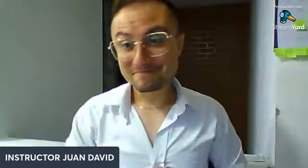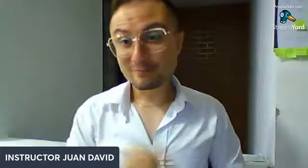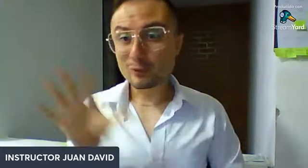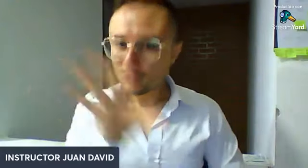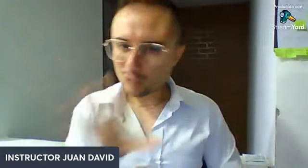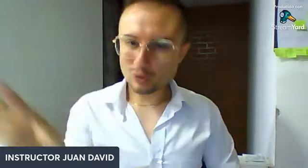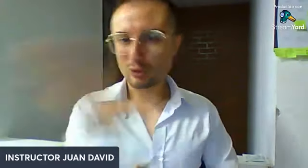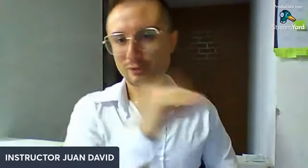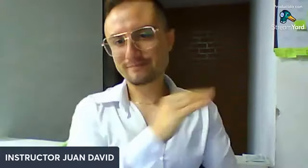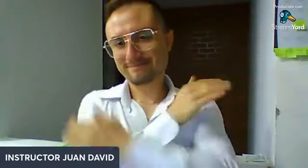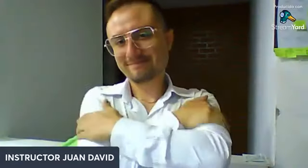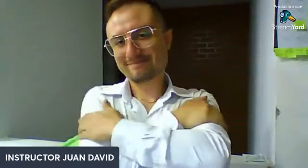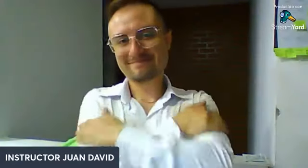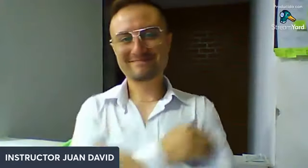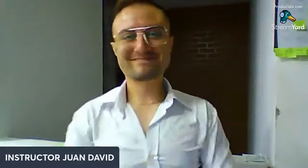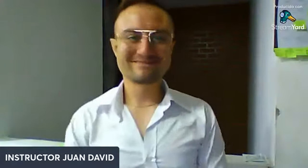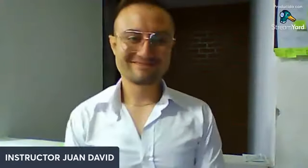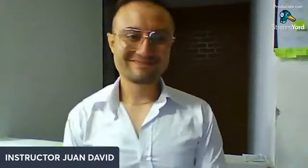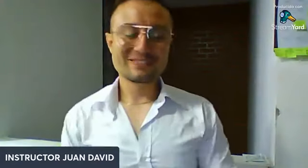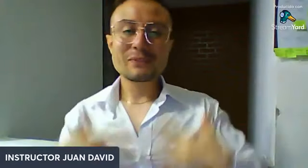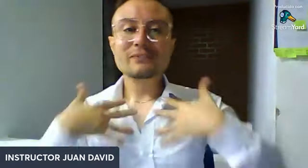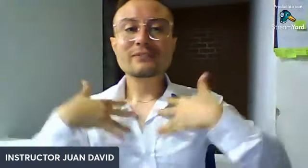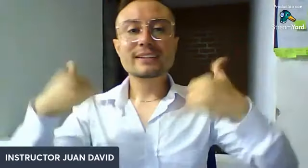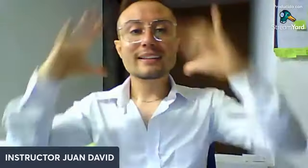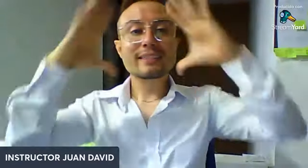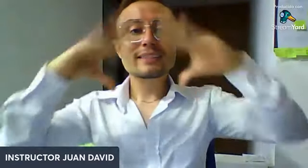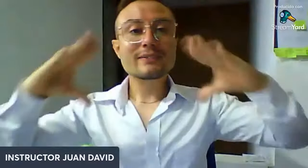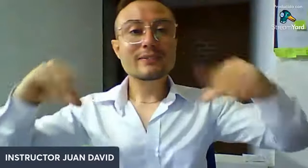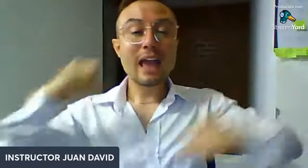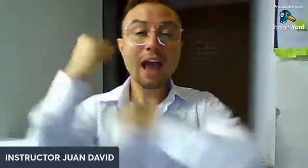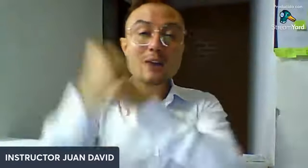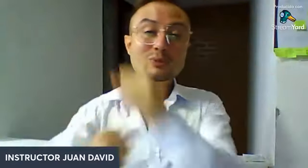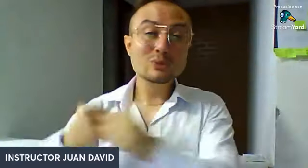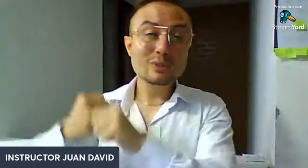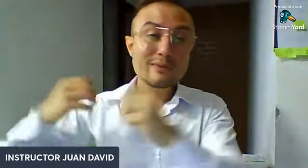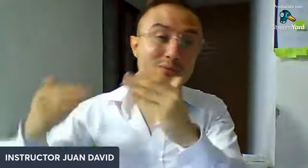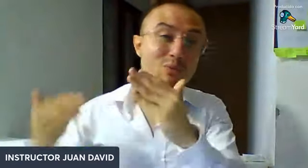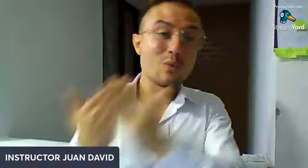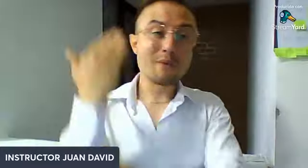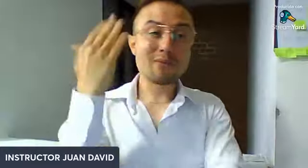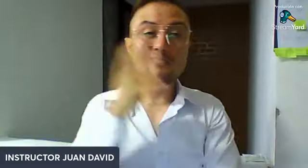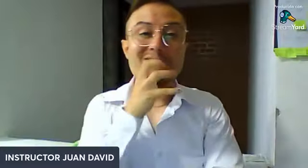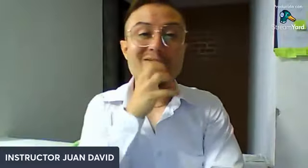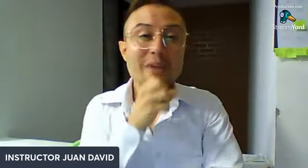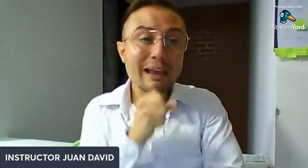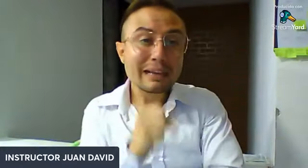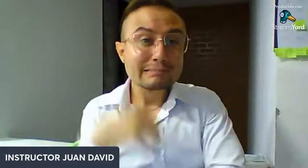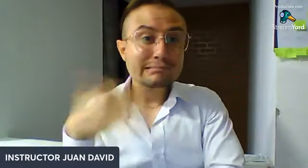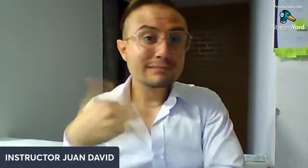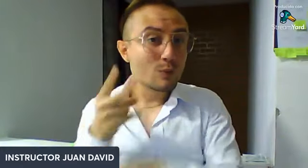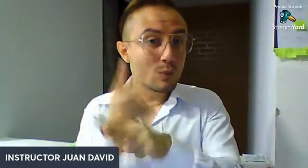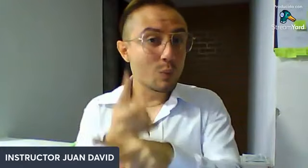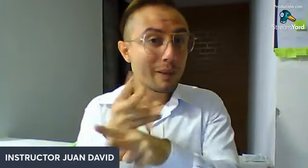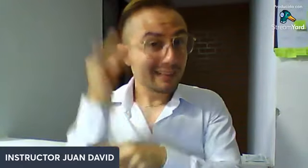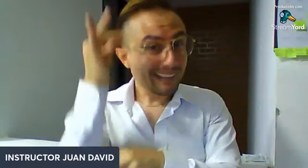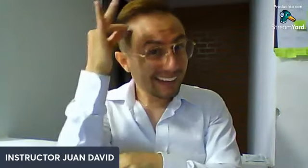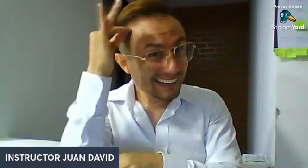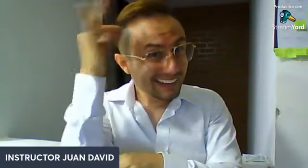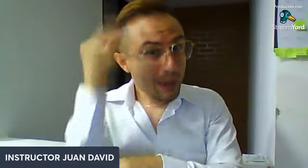agua. Pero bueno, muchas gracias por ese trabajo y muchos abrazos a todos. Feliz Navidad, feliz Año Nuevo. Ya nos